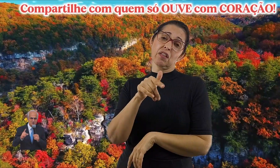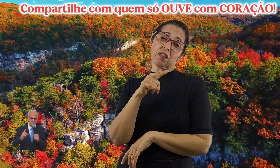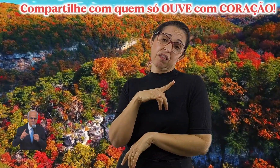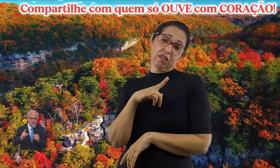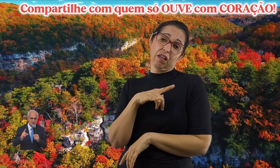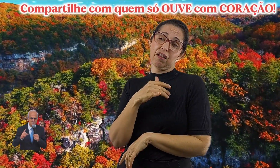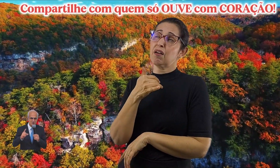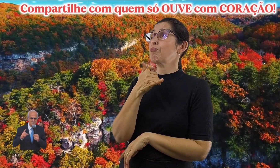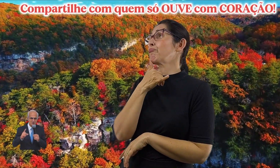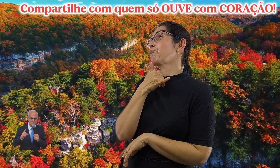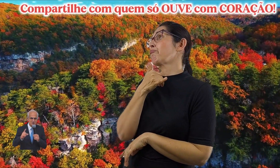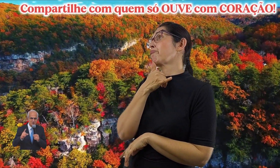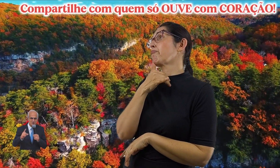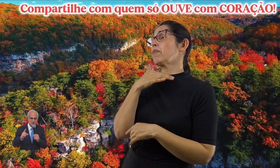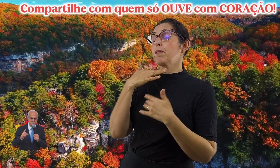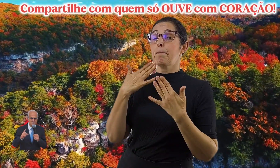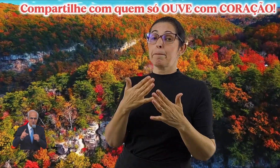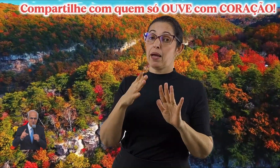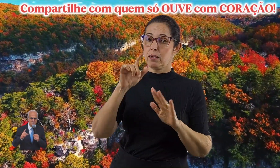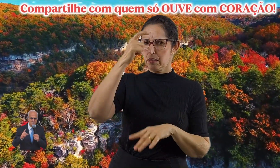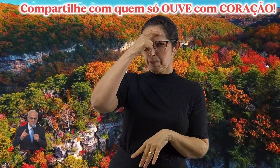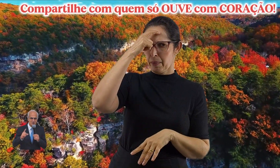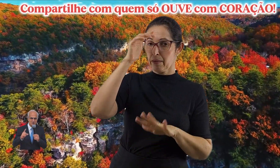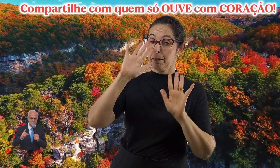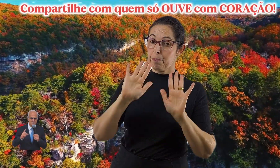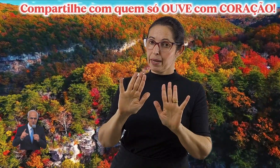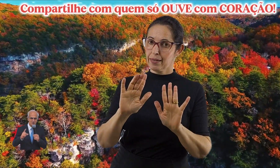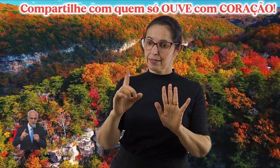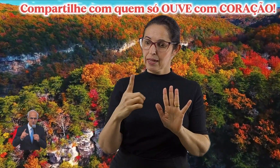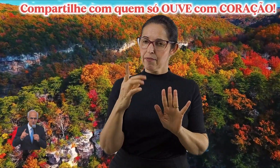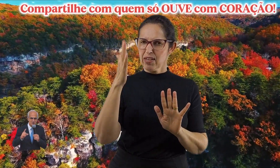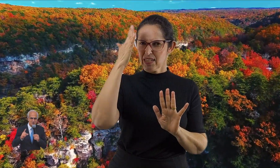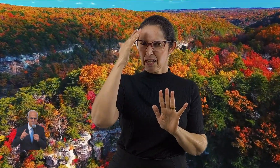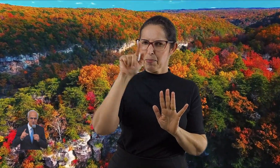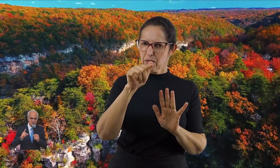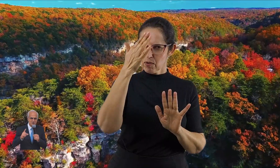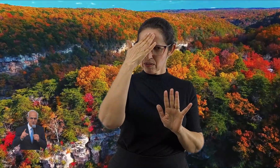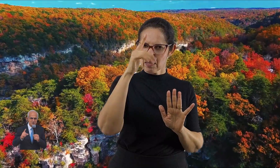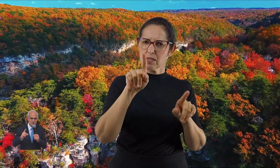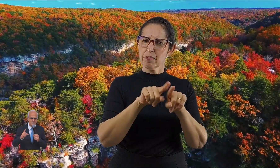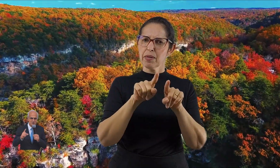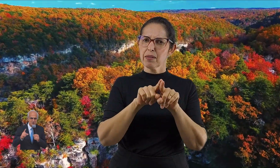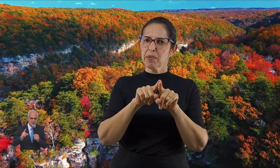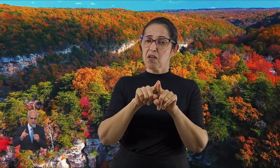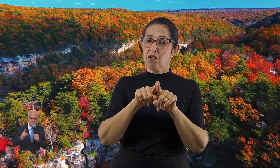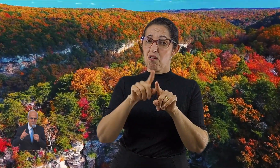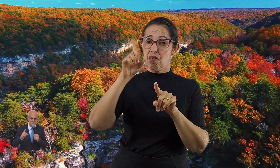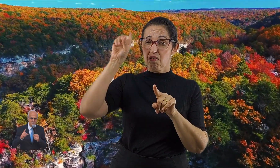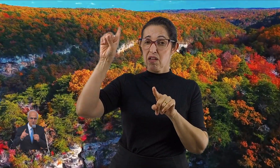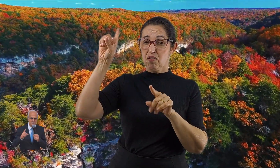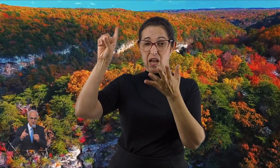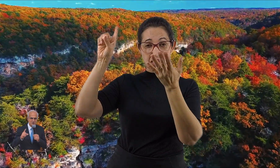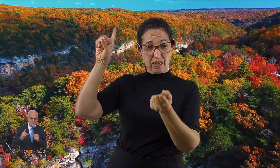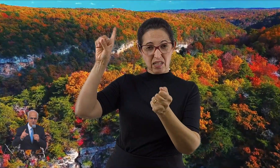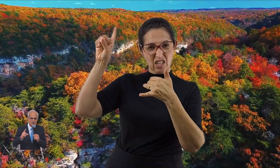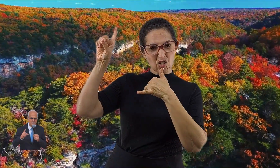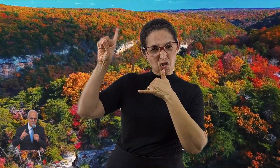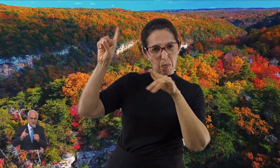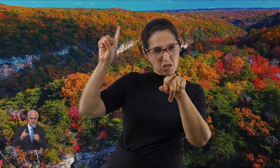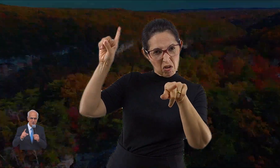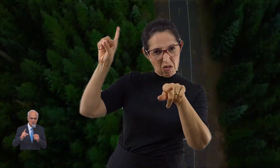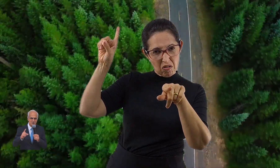mente, mas como Davi sabia, você deve saber também. A sua desculpa para Deus, ela não prevalece,